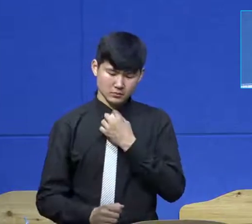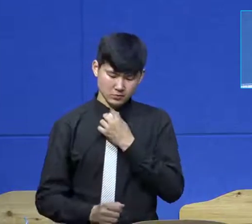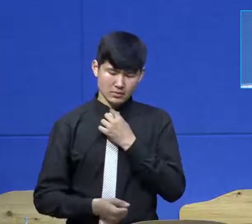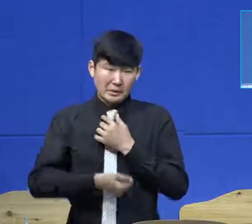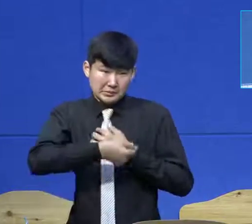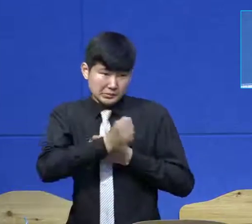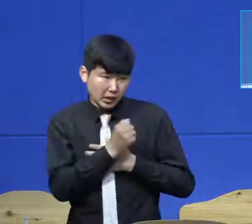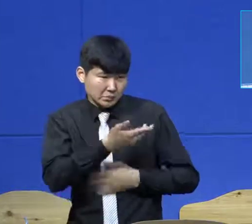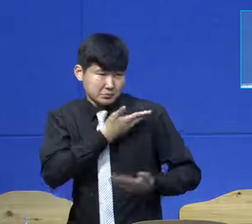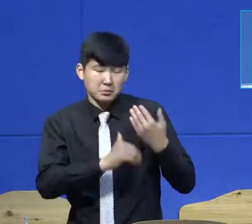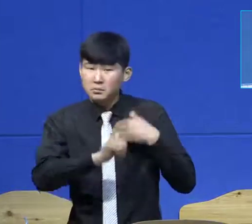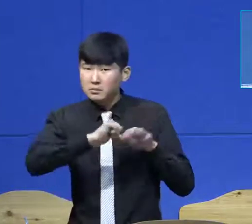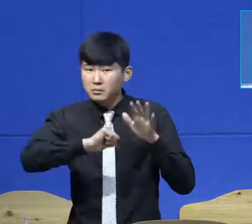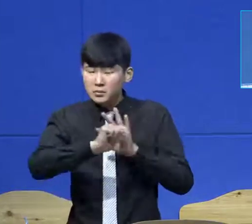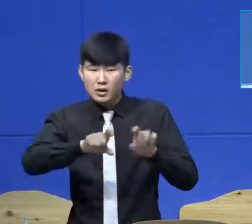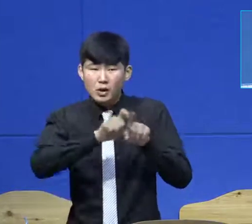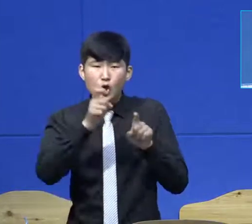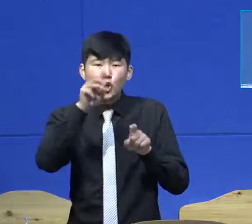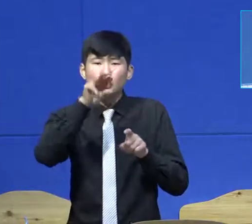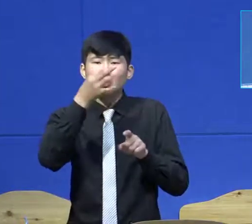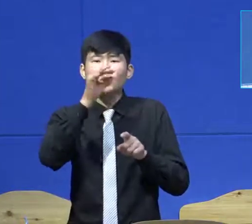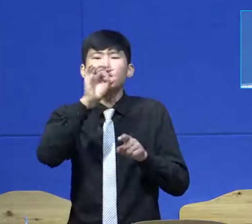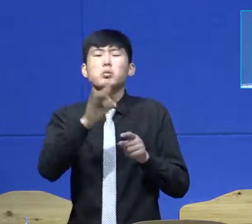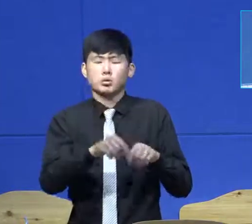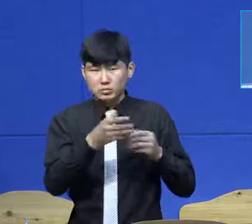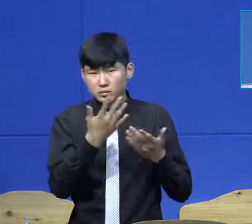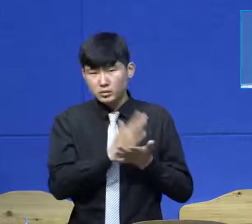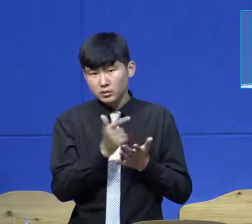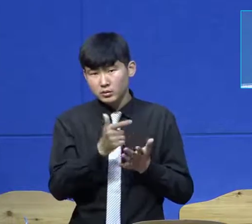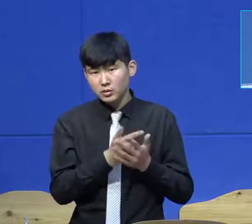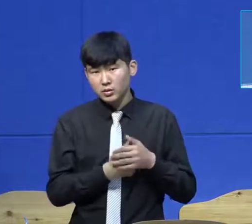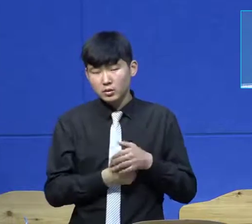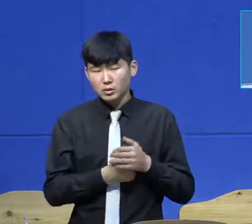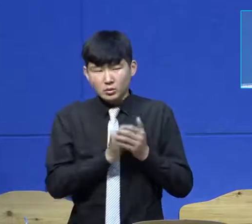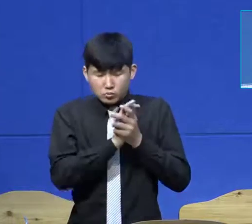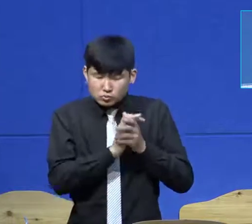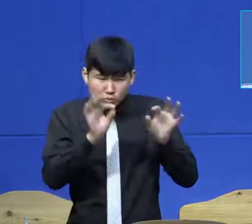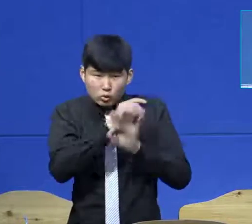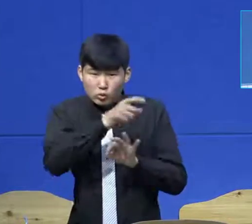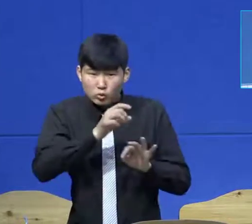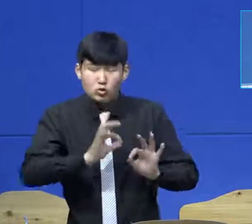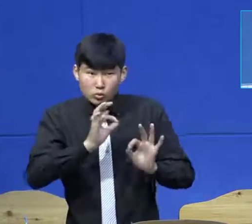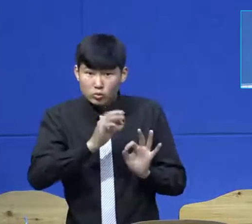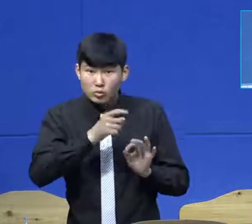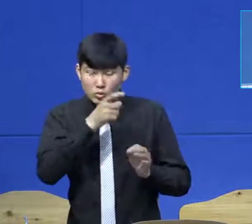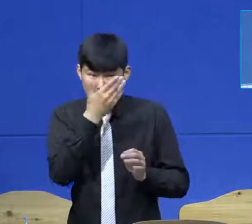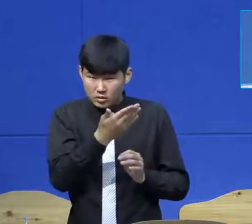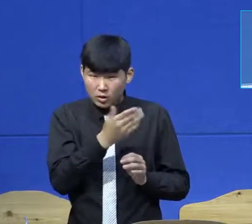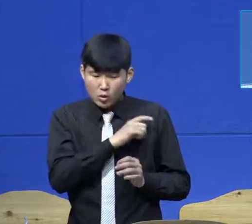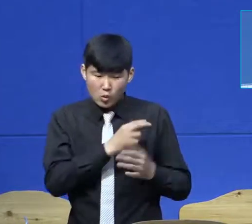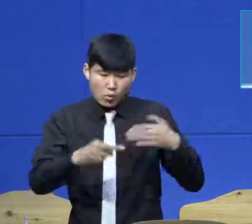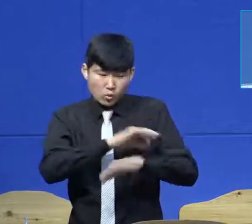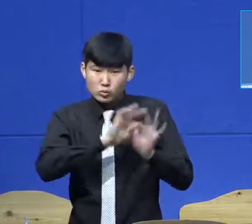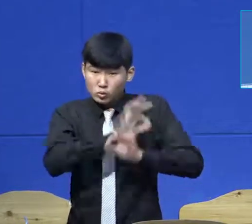цалин нь өглөг бус харин төлбөр гэж тооцогддог. Сүсэг бишрэлгүй хүнийгч зүвтгдэг тэрээр үлддэг боловч өөрт нь итгдэг